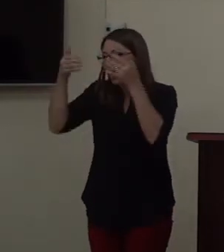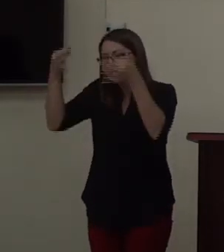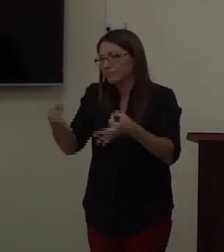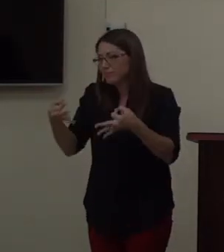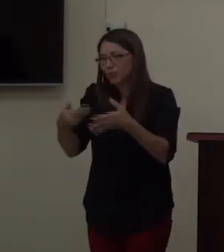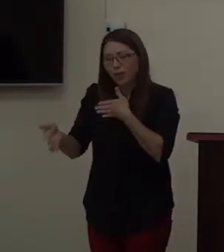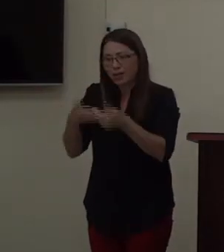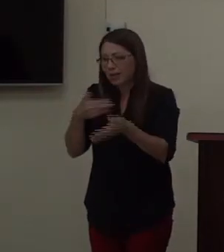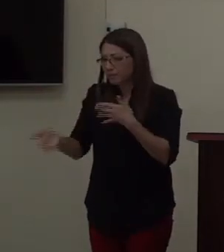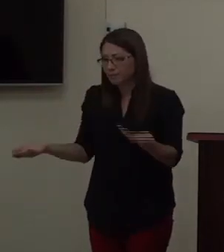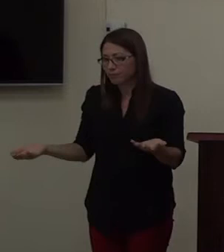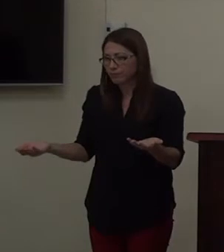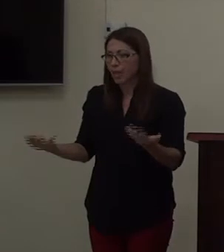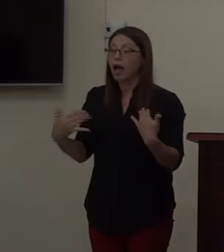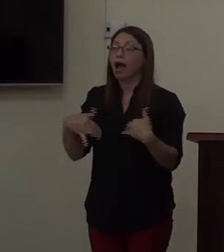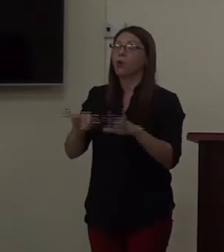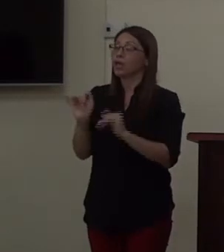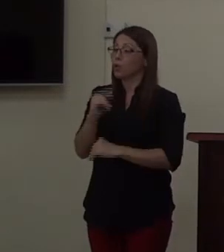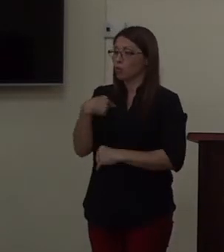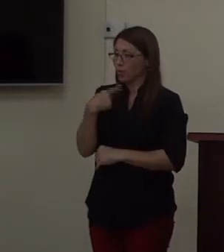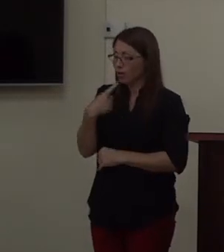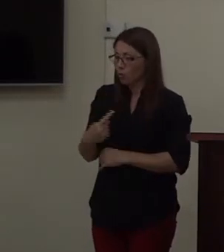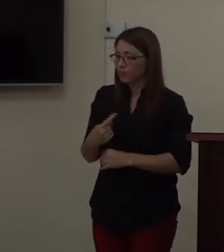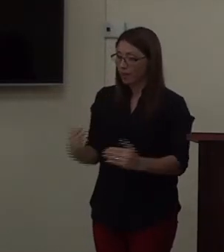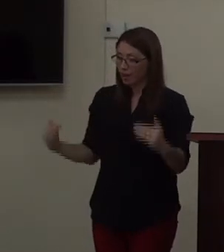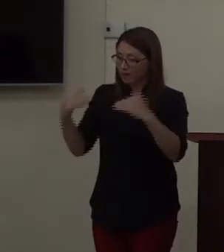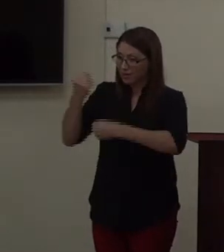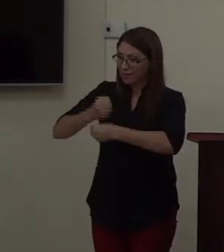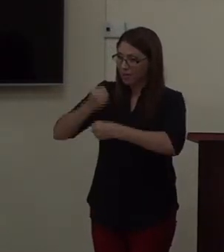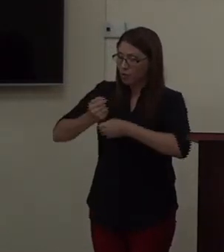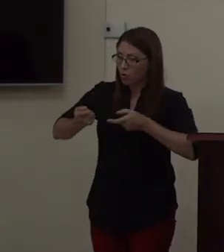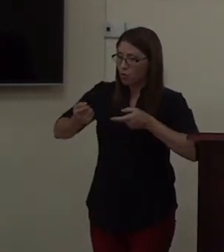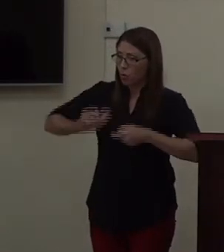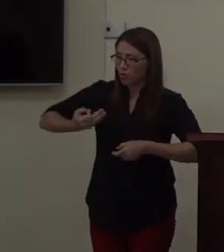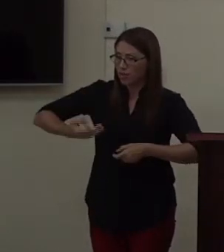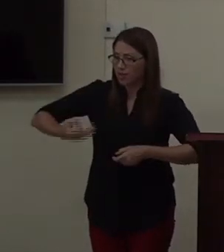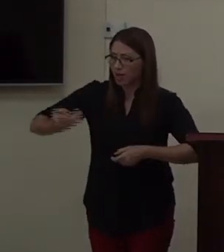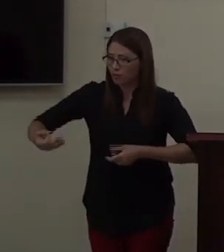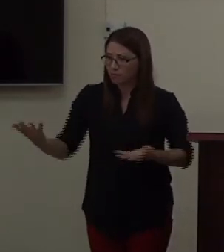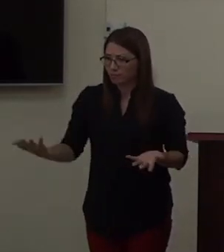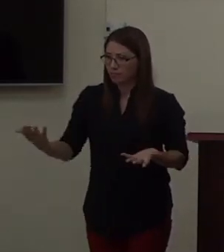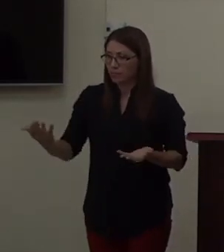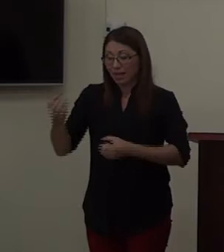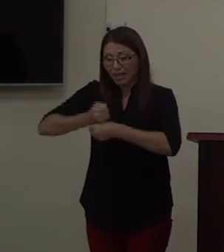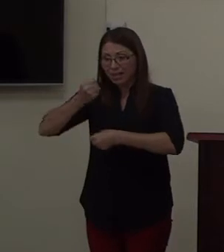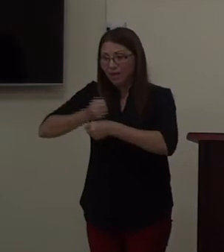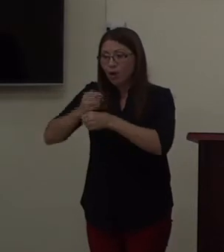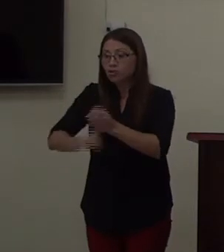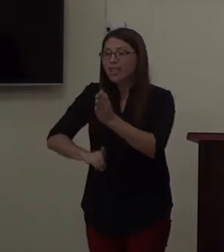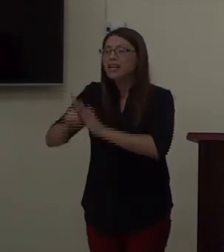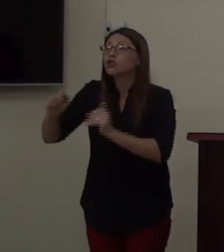Aunque, como digo, a nivel de trabajo cotidiano, Básicamente el trabajo se desarrolla con los